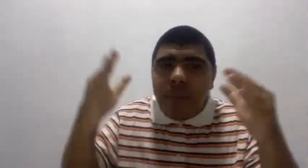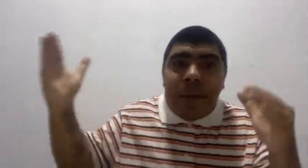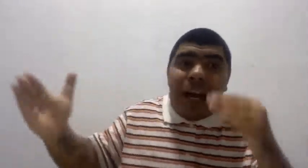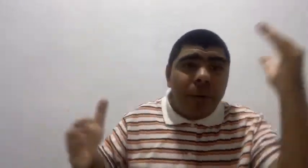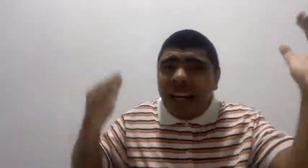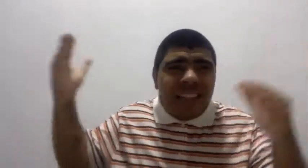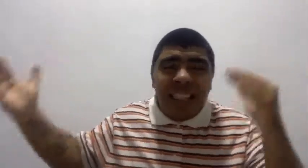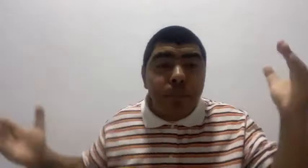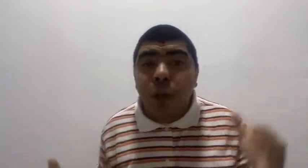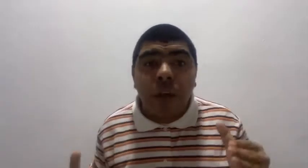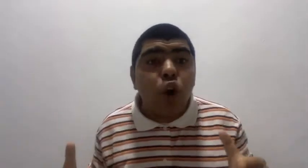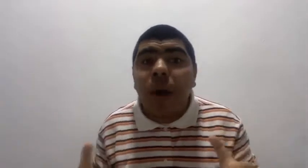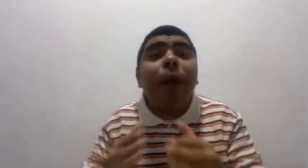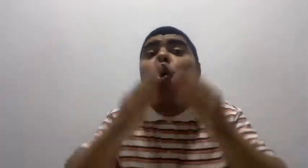para hablar ese tipo de cosas,